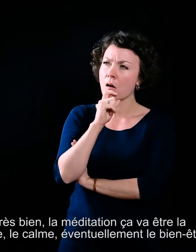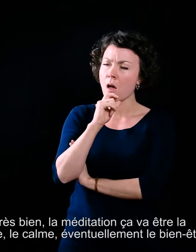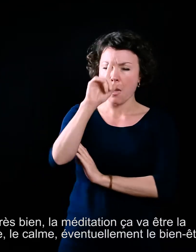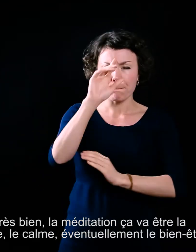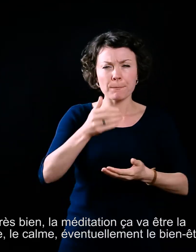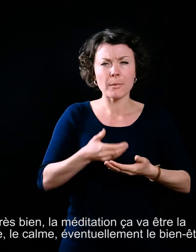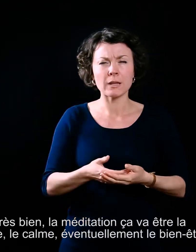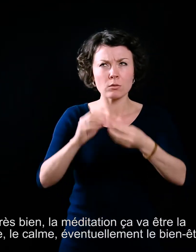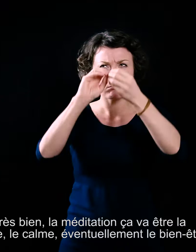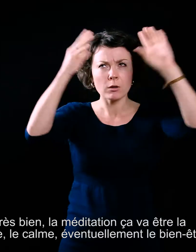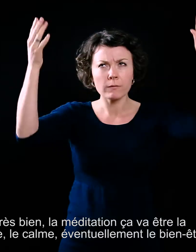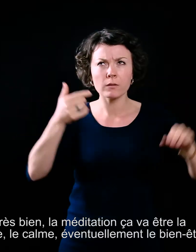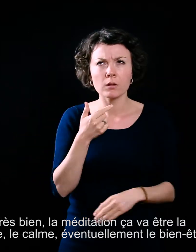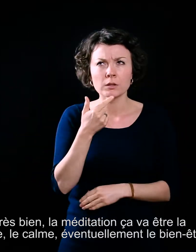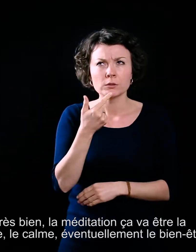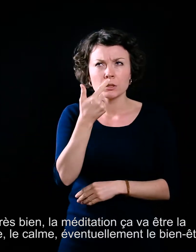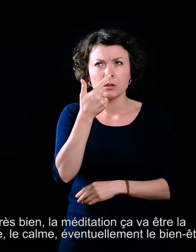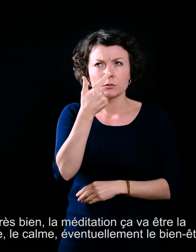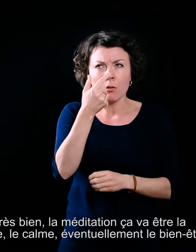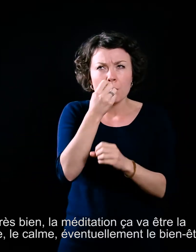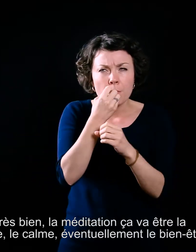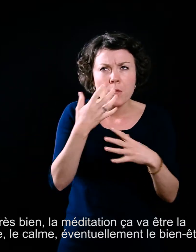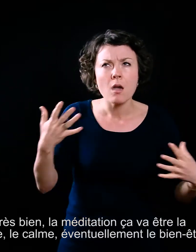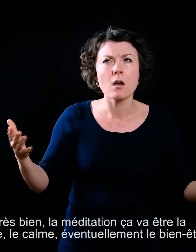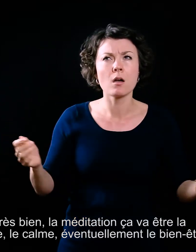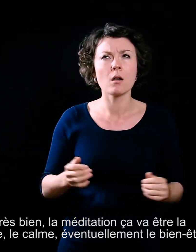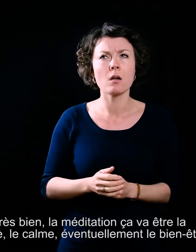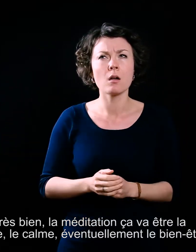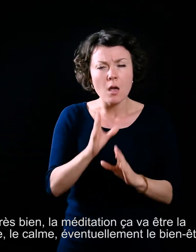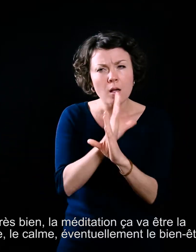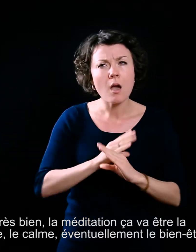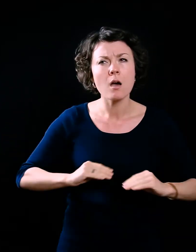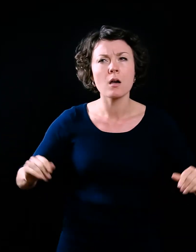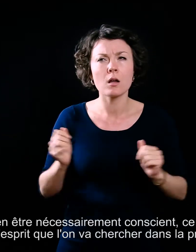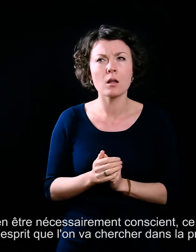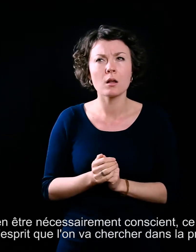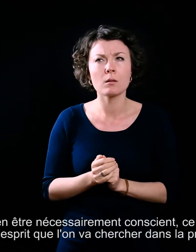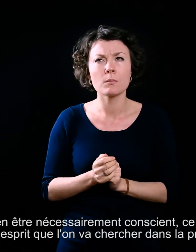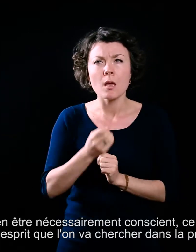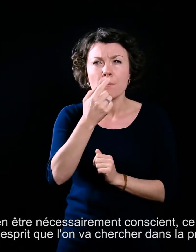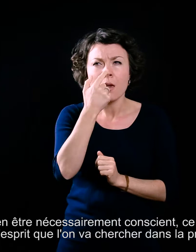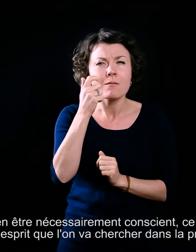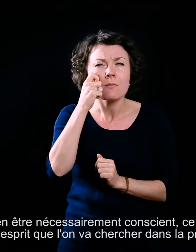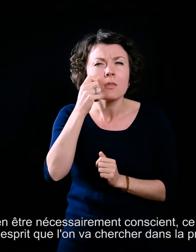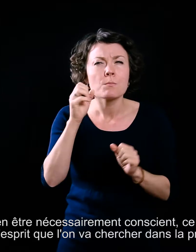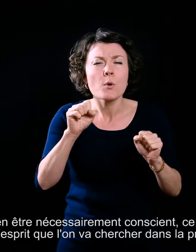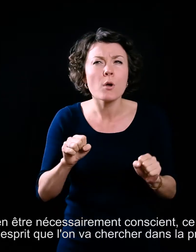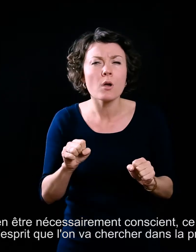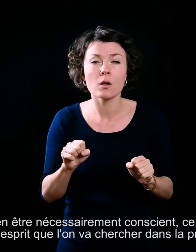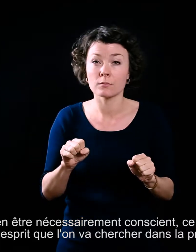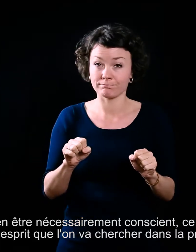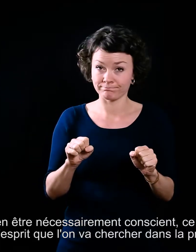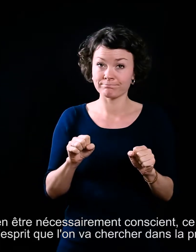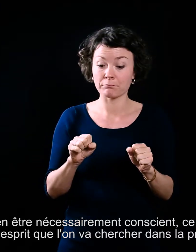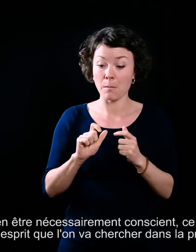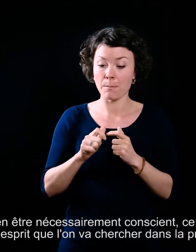va être la détente, ça va être le calme, éventuellement le bien-être, et sans en être nécessairement